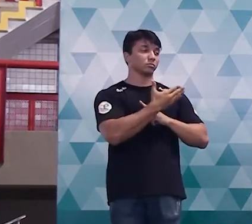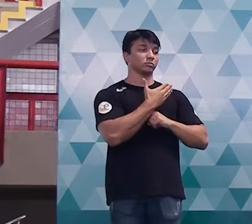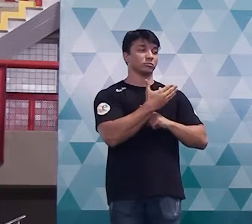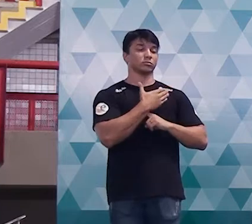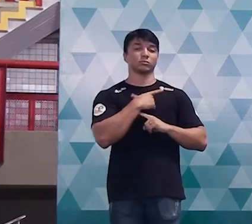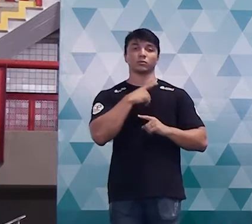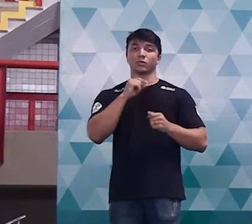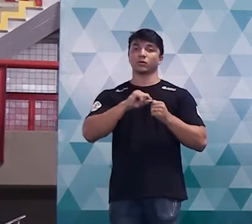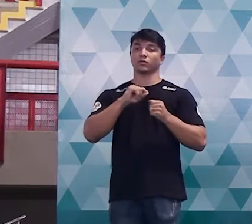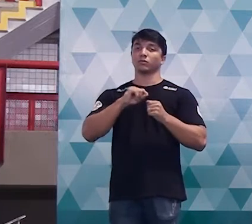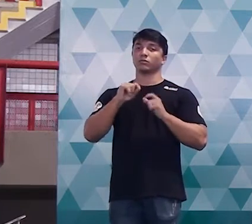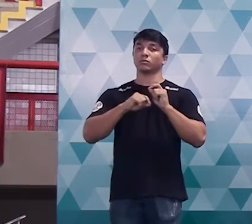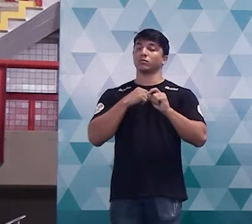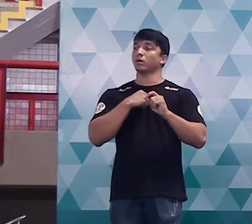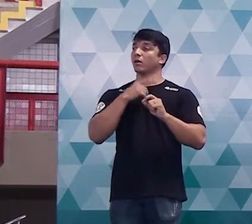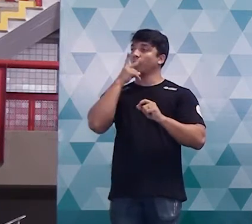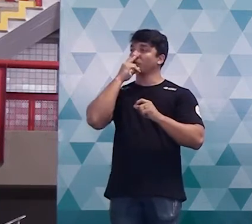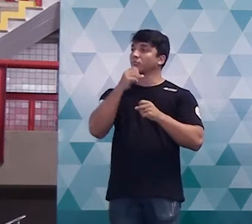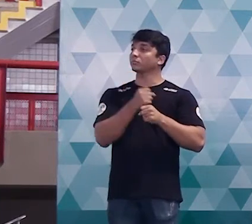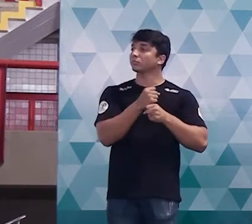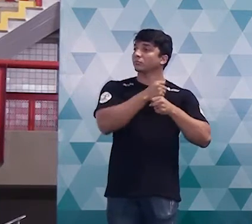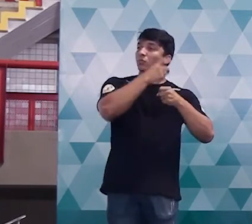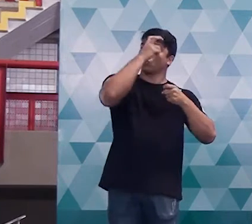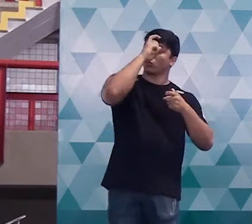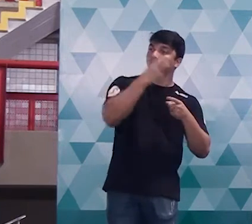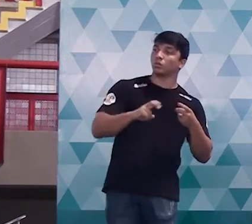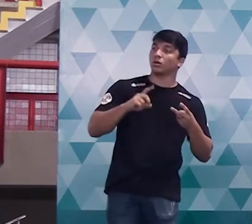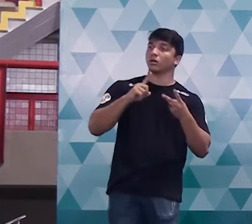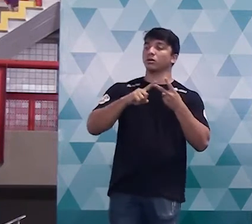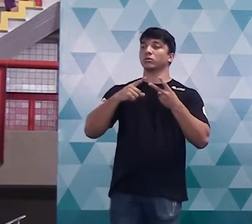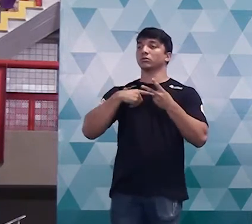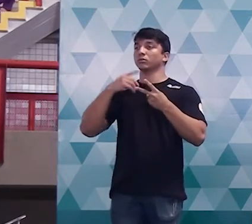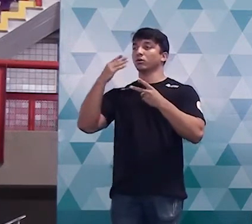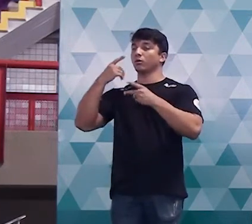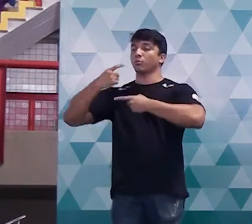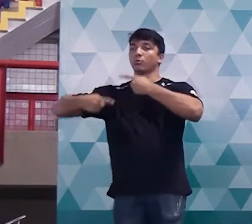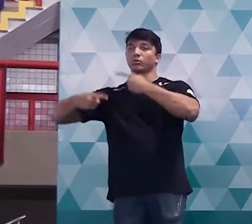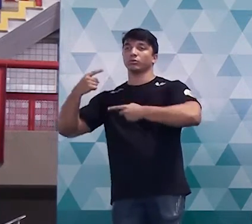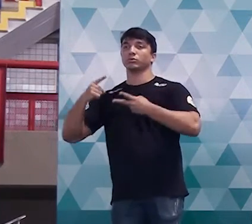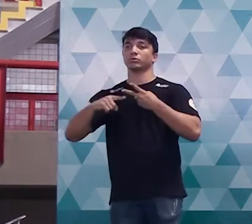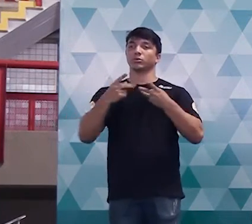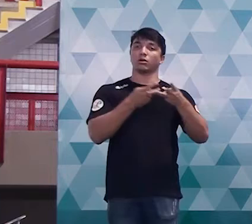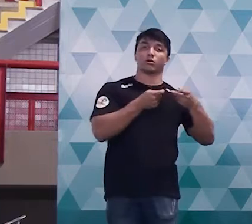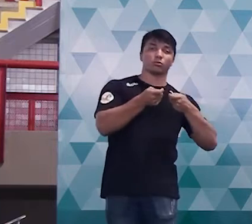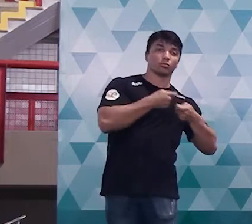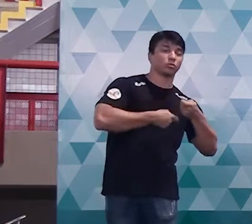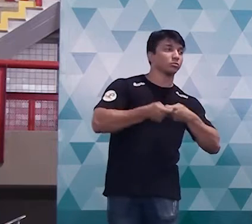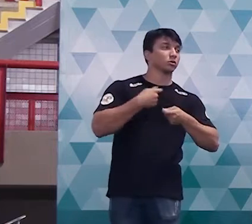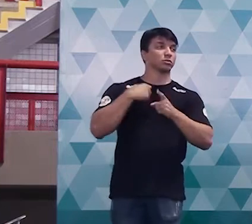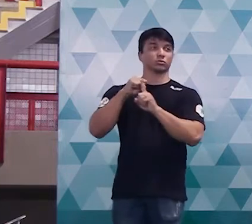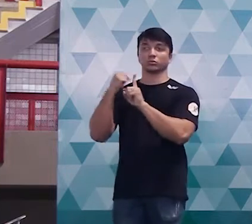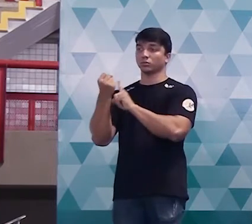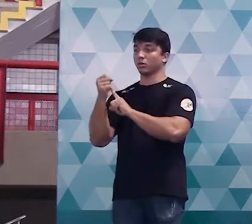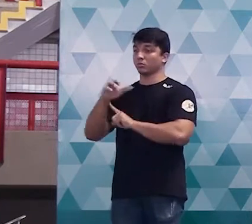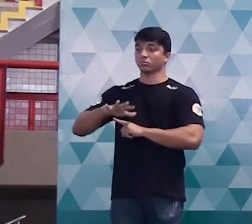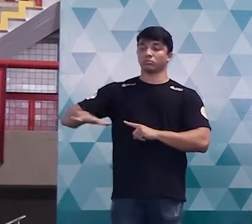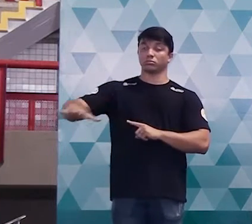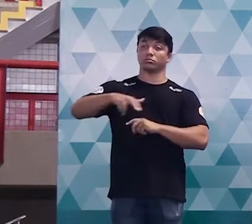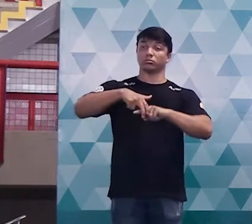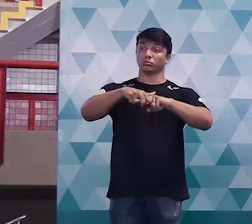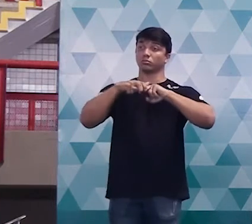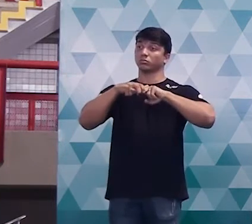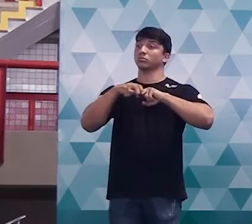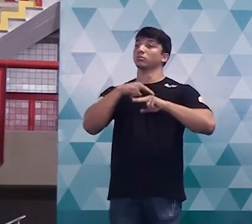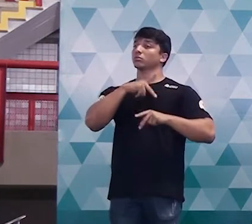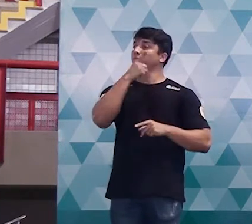para a nossa formação cultural, a nossa formação política, econômica, social. Por isso, então,